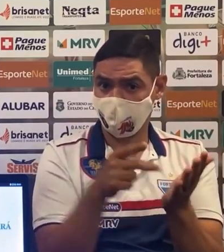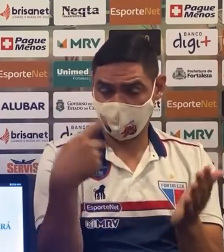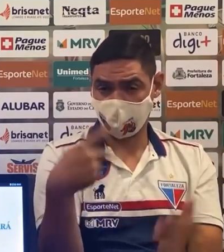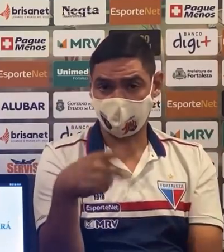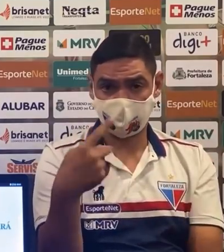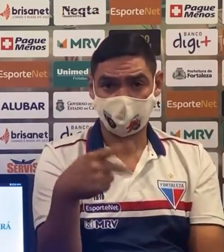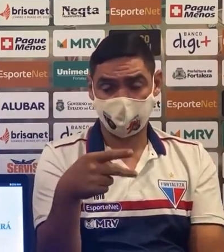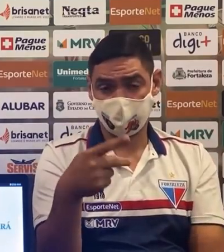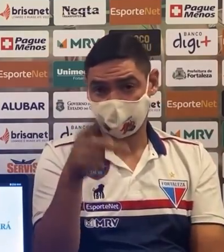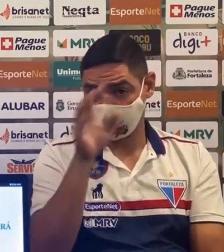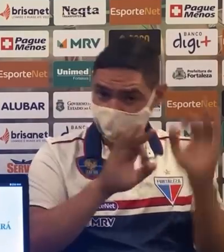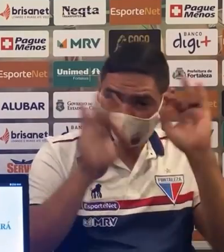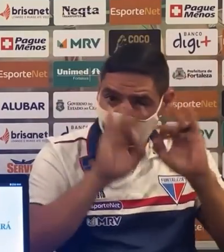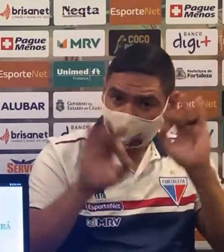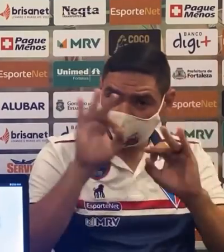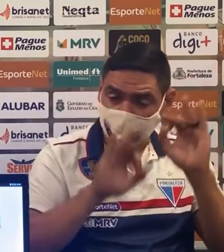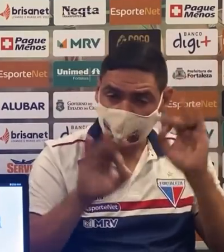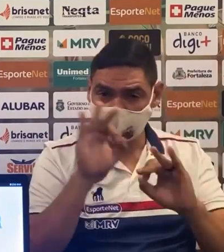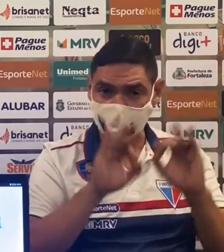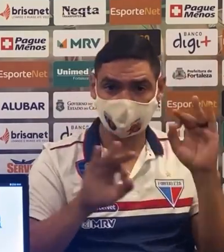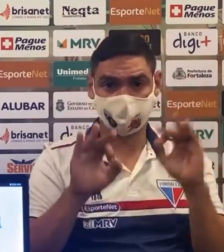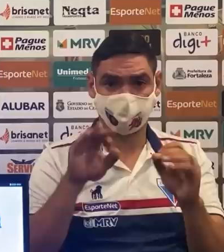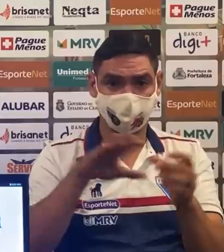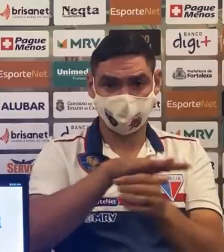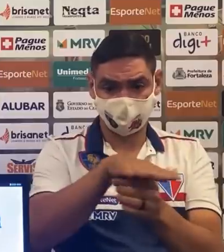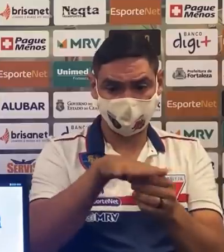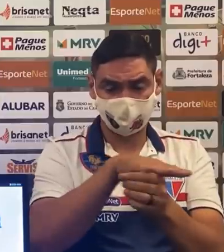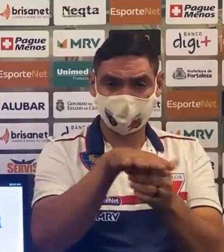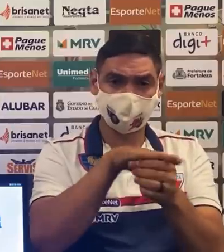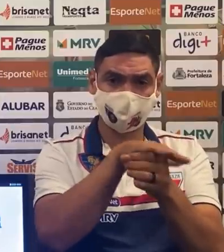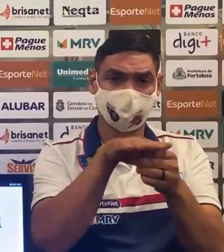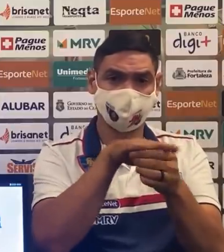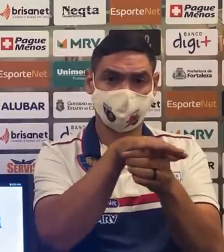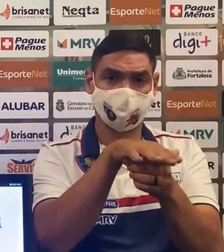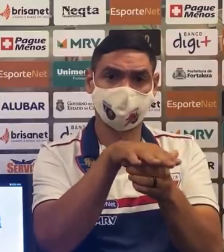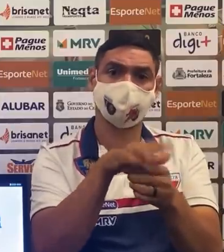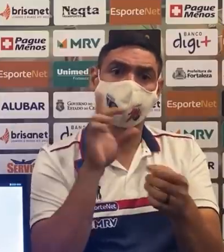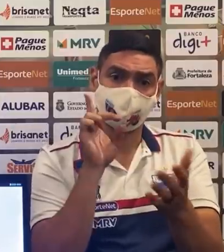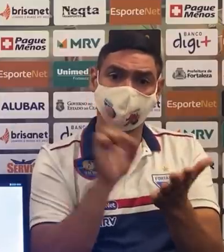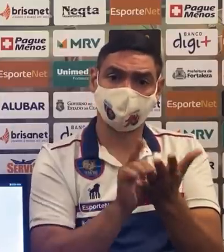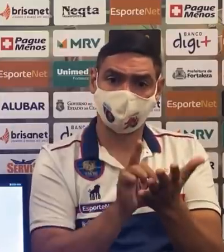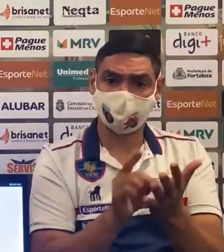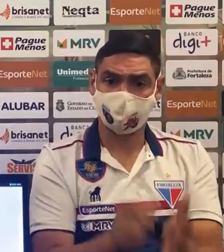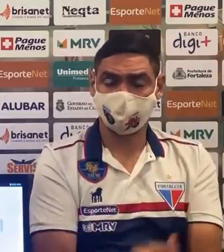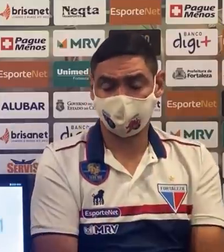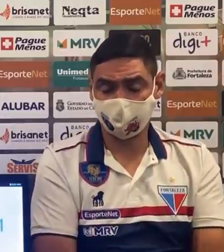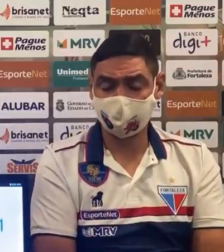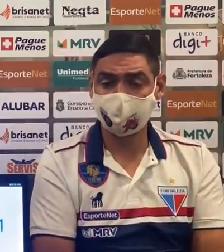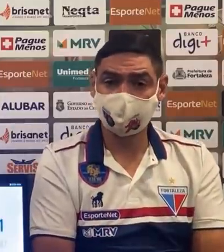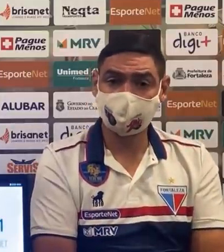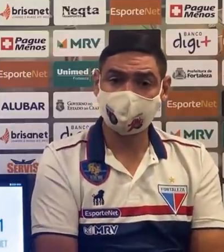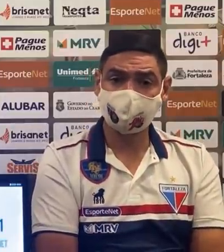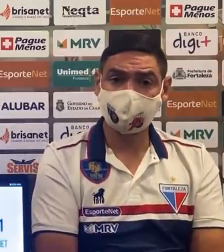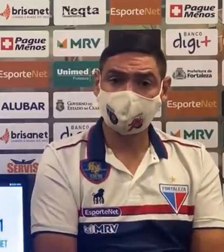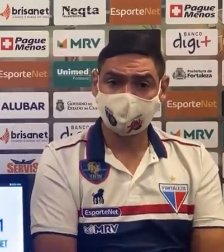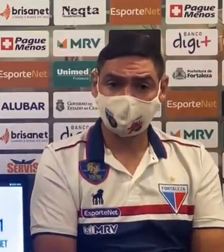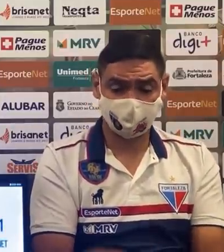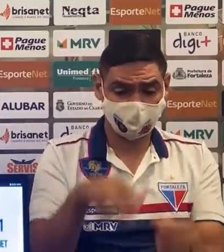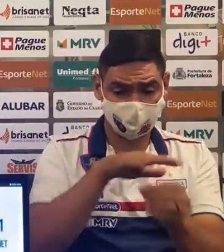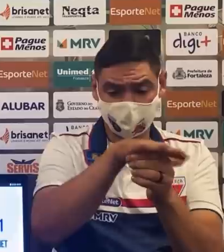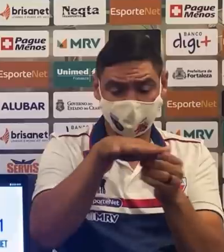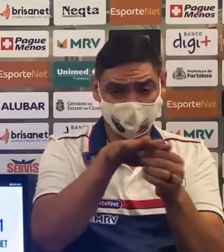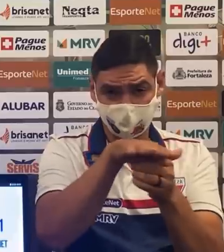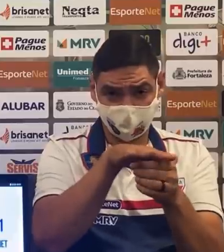mais criativo ali, trabalhar um pouco mais, menos em transição e mais com construção. E com o jogo mais por dentro, com um jogador